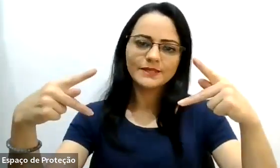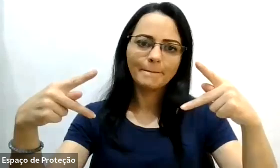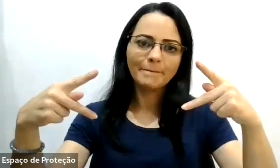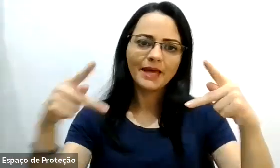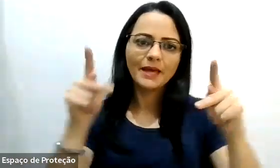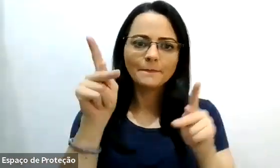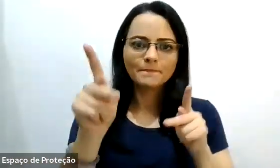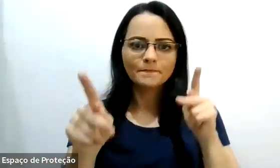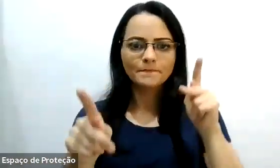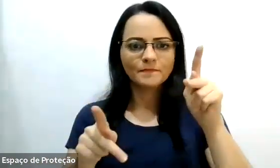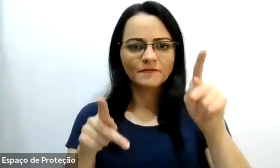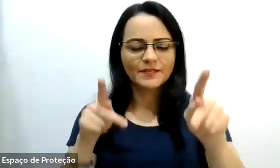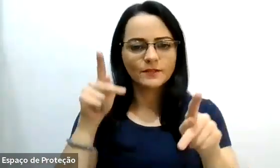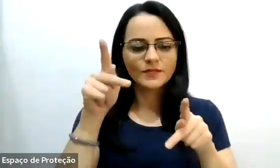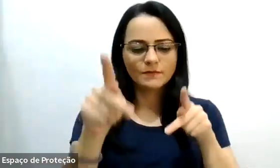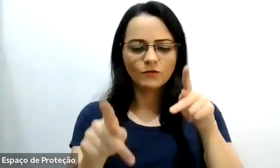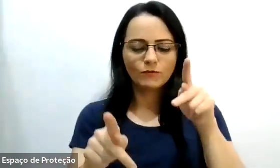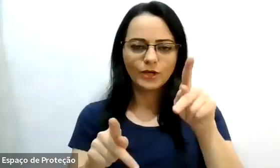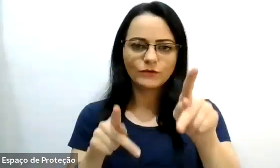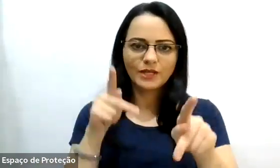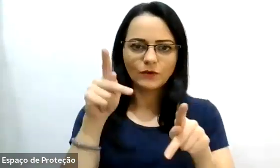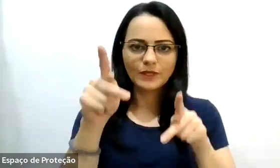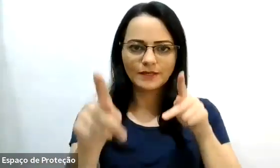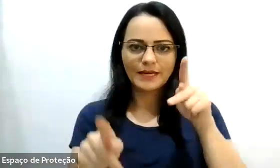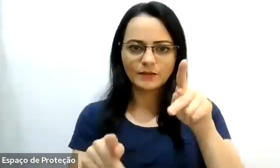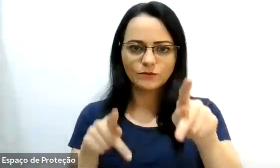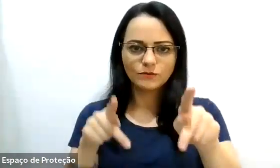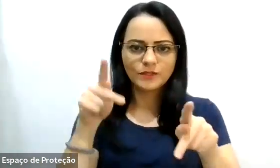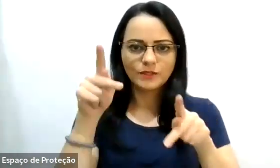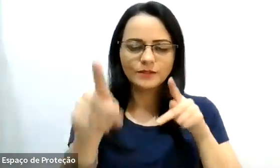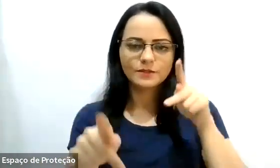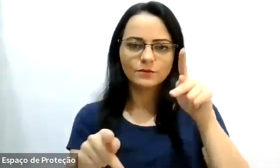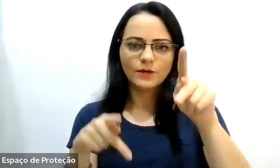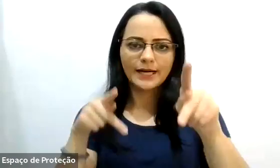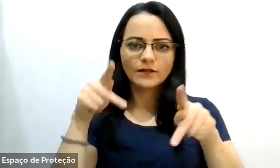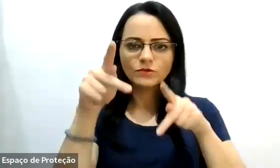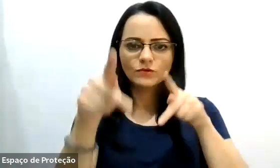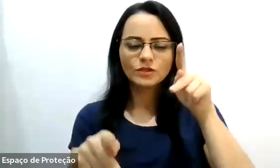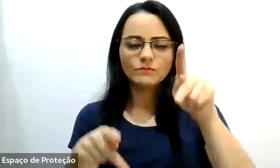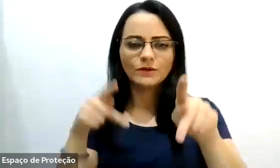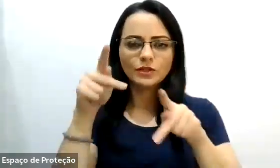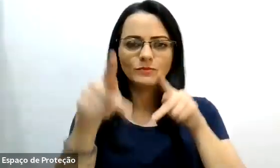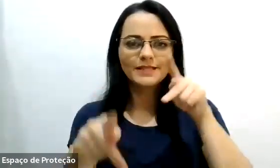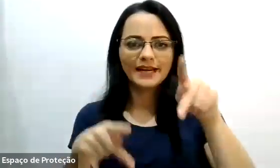em P, fazendo esse movimento aqui alternado, circular, como se fosse andando de bicicleta,